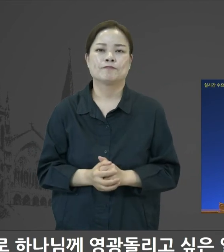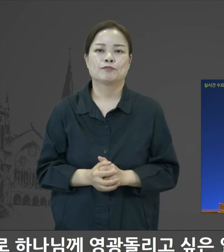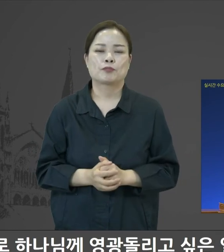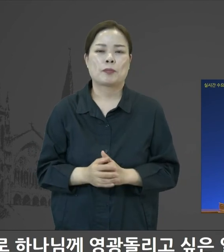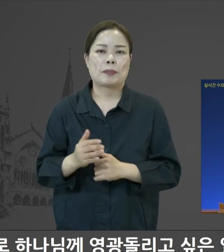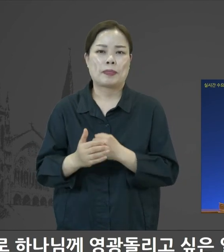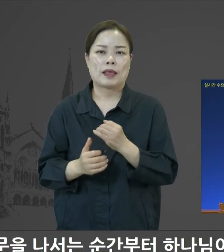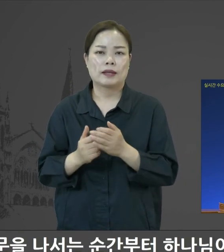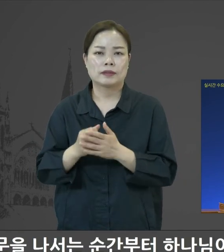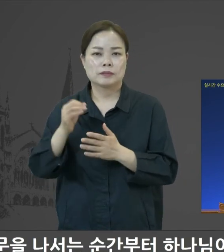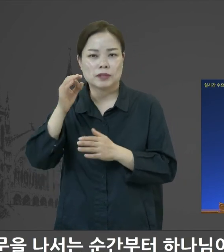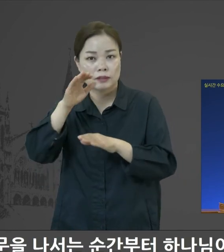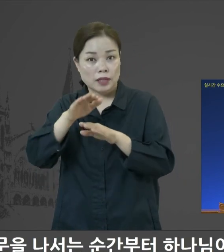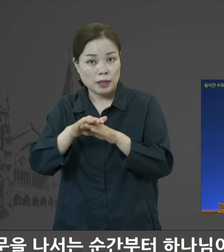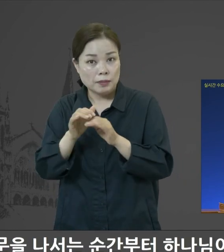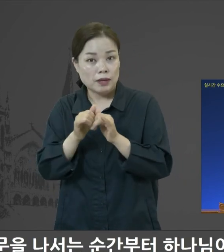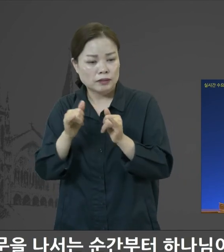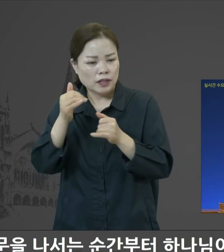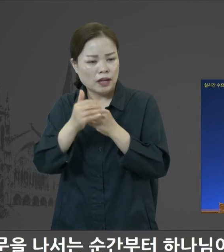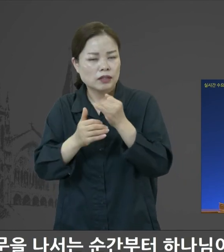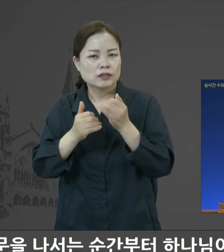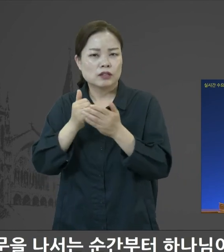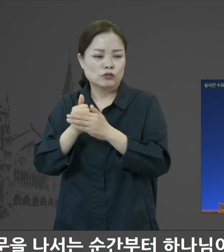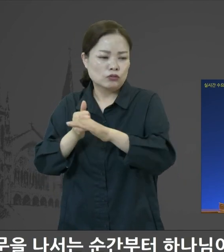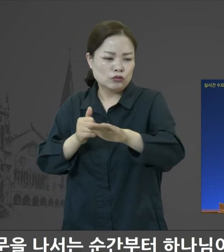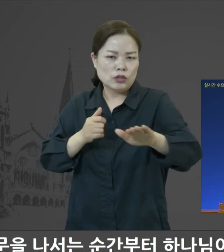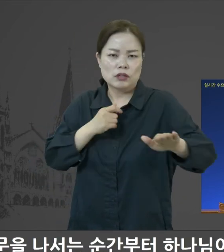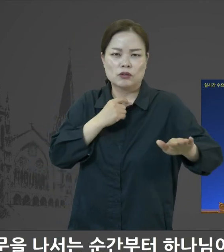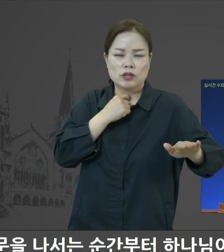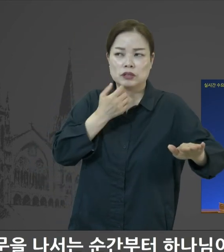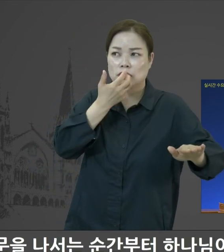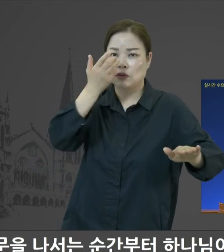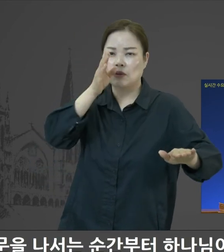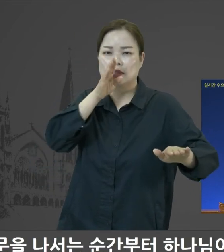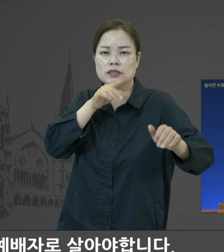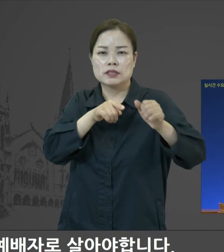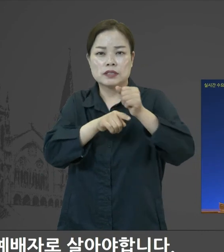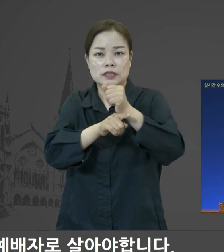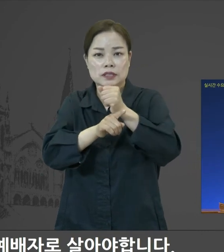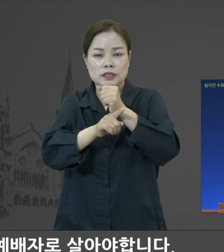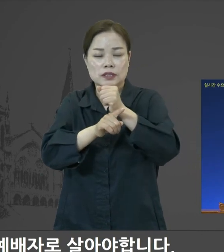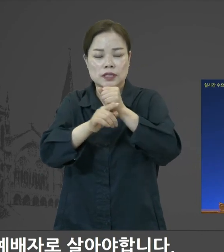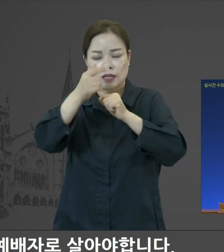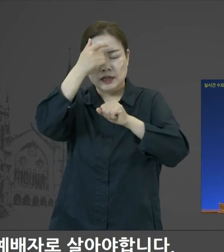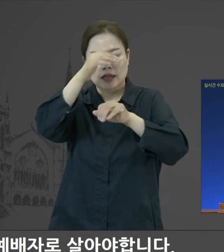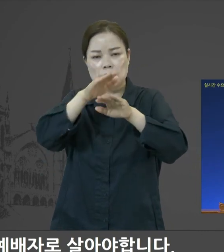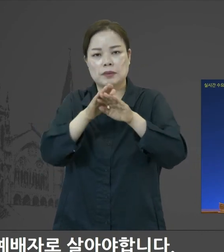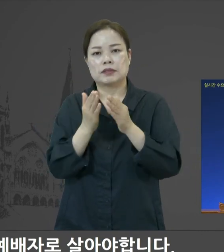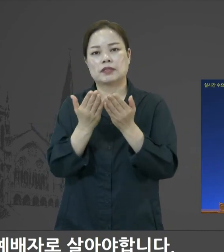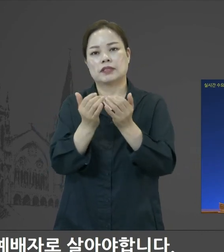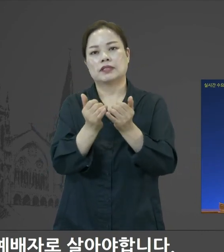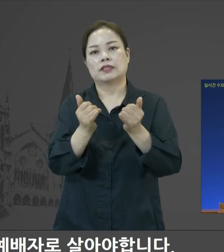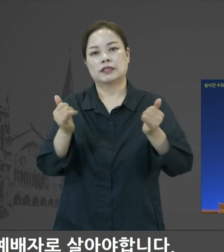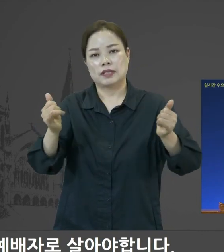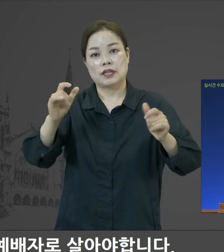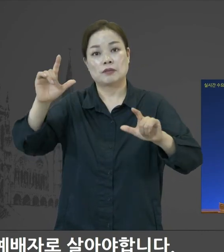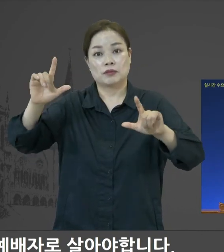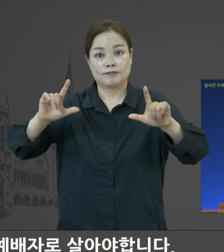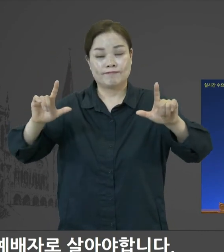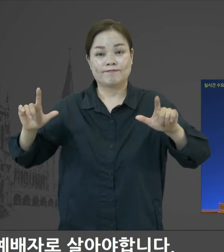그것이 하나님이 찾으시는 예배자요, 하나님께서 우리에게 원하시는 영과 진리의 예배를 드리는 자의 모습인